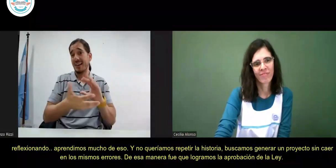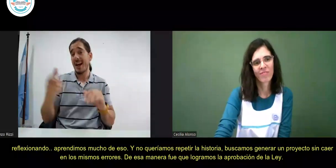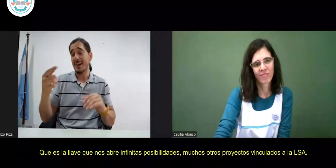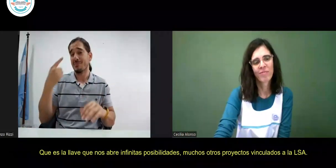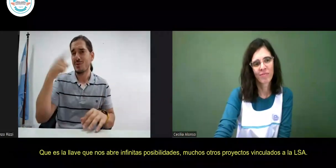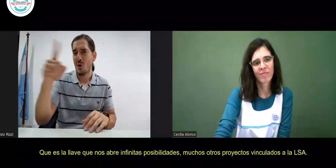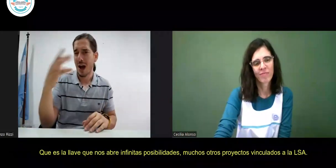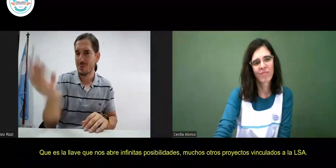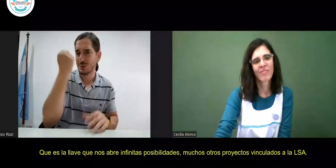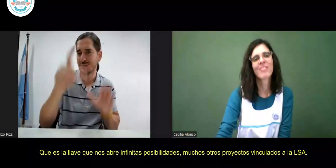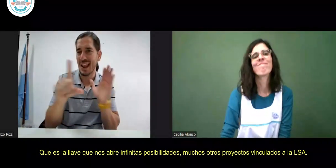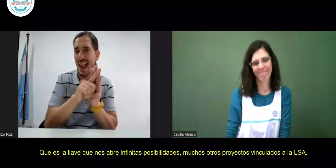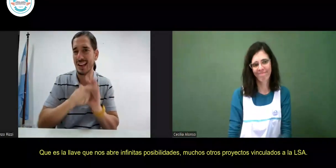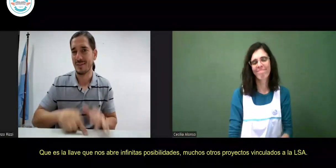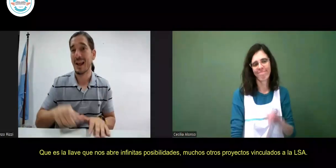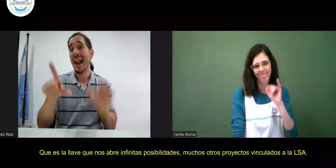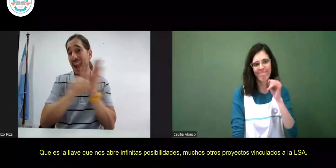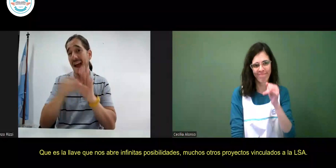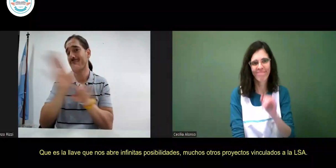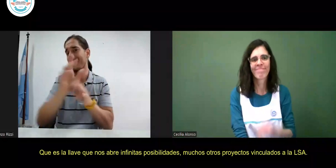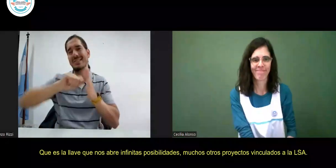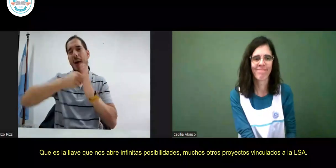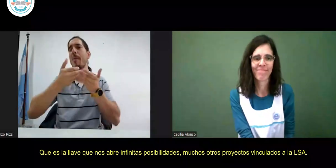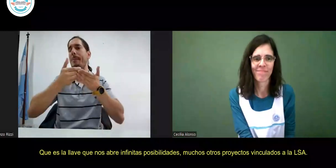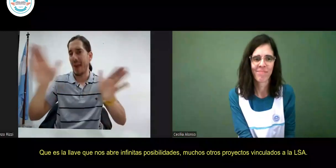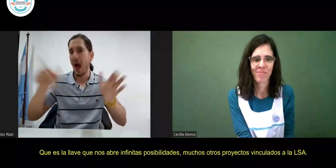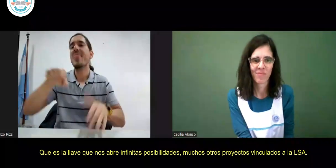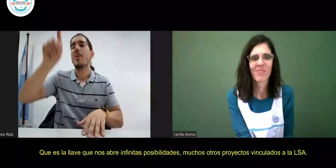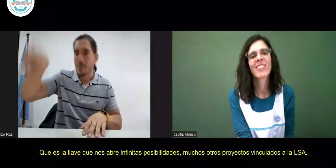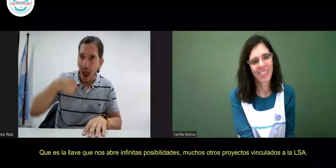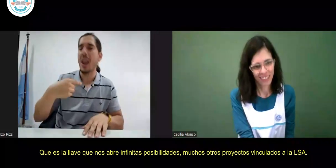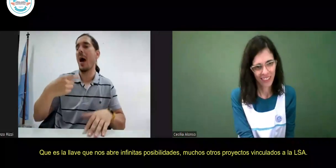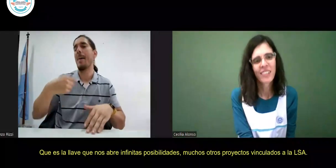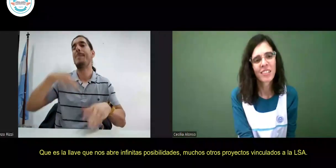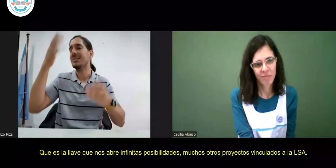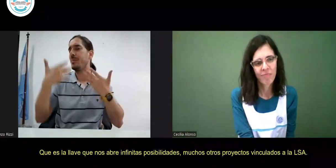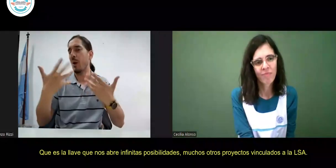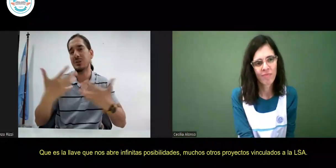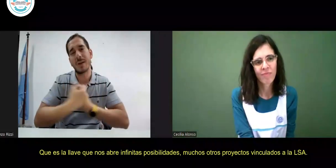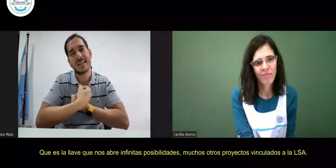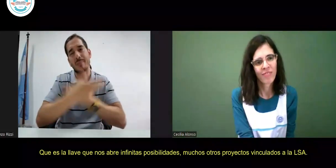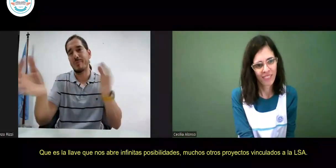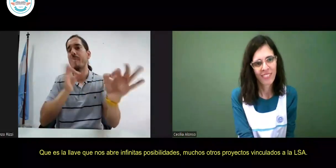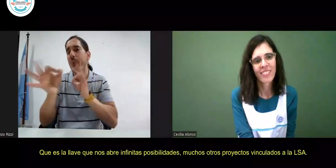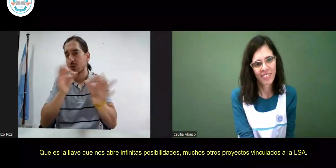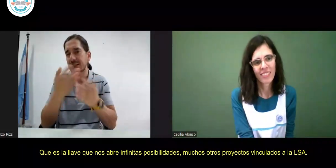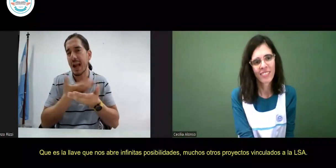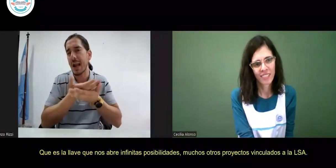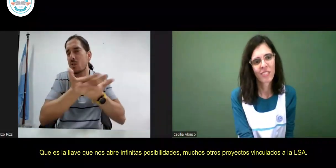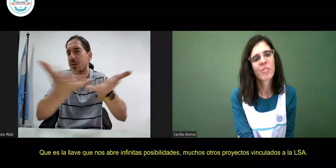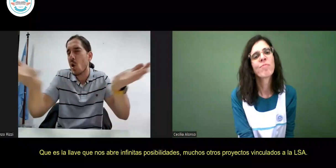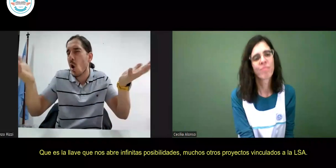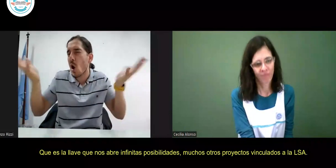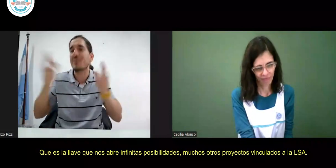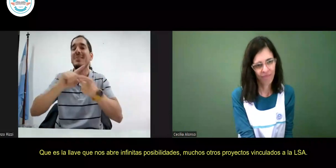esa manera fue que logramos la aprobación de la ley, que es la llave que nos abre infinitas posibilidades, muchos